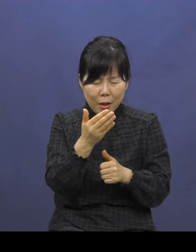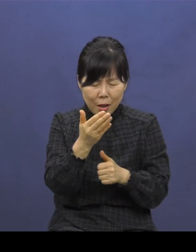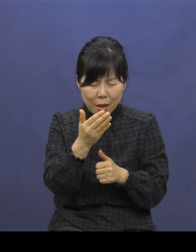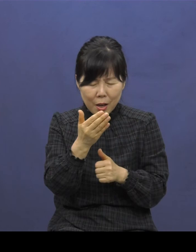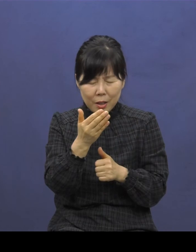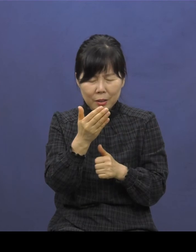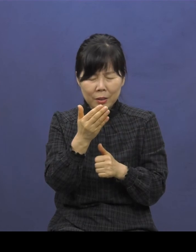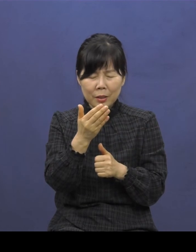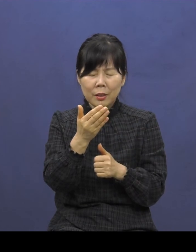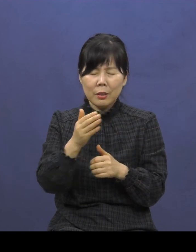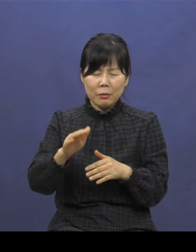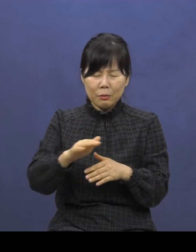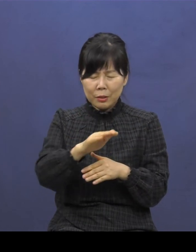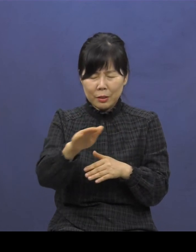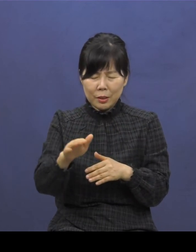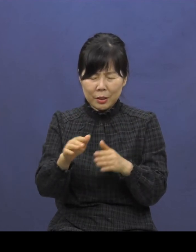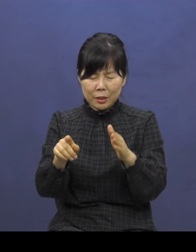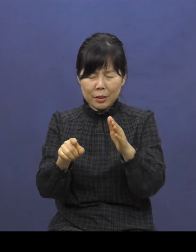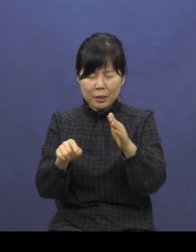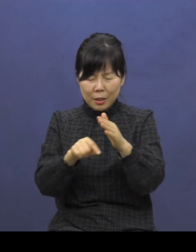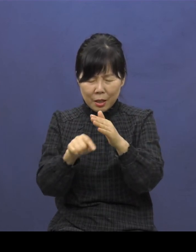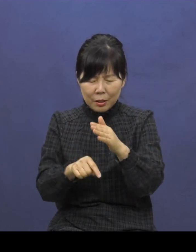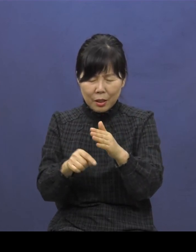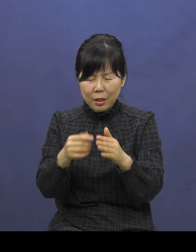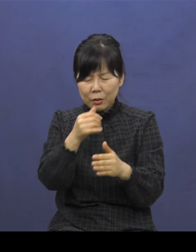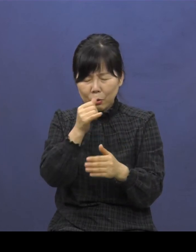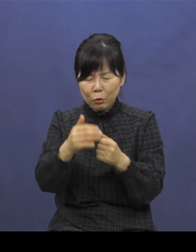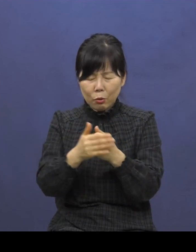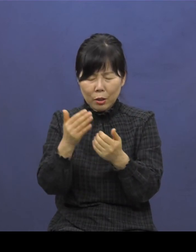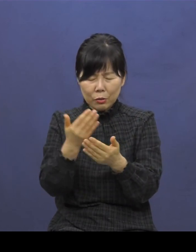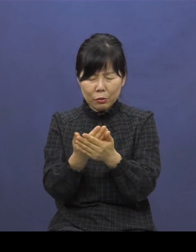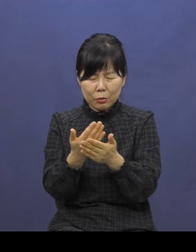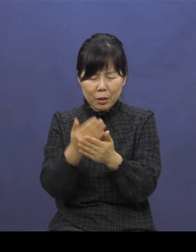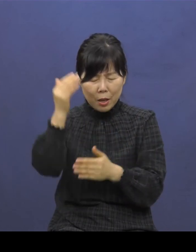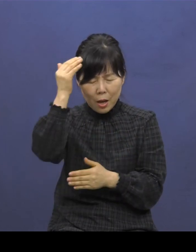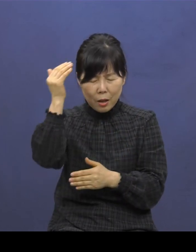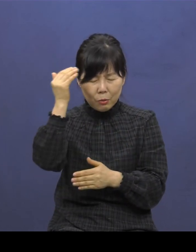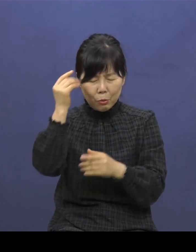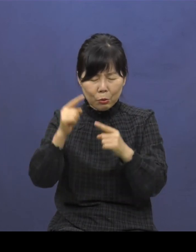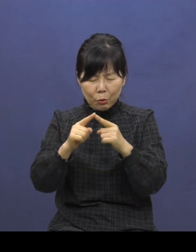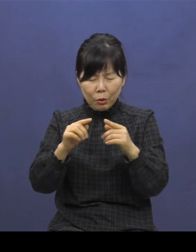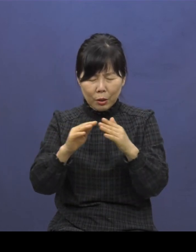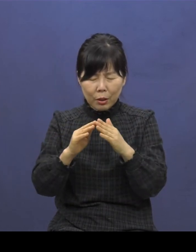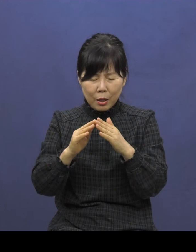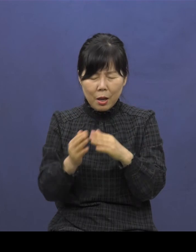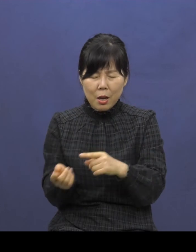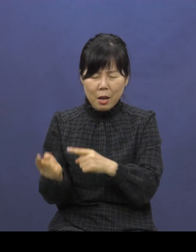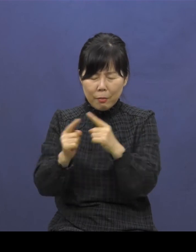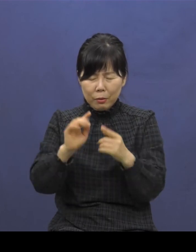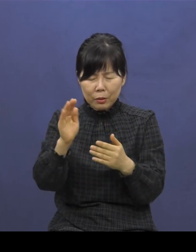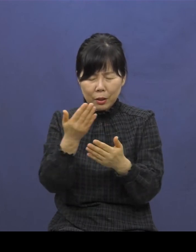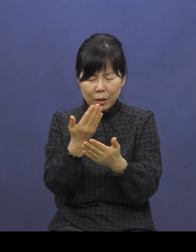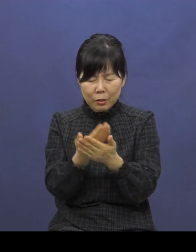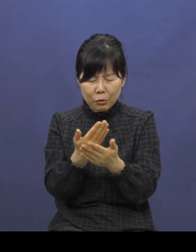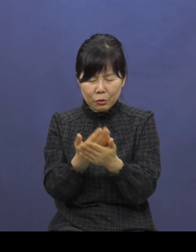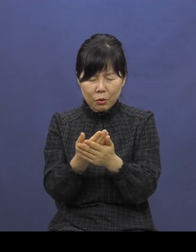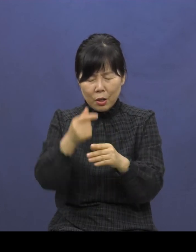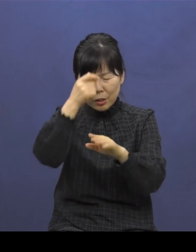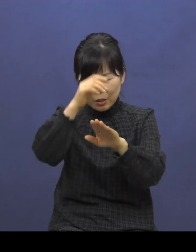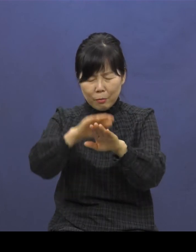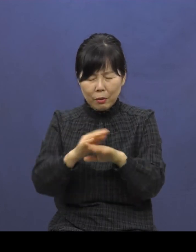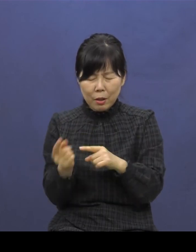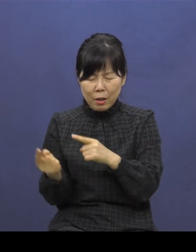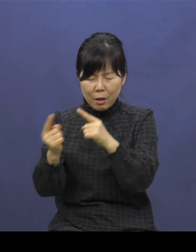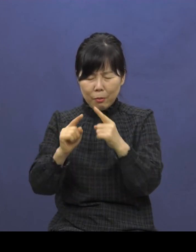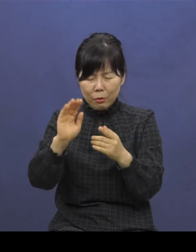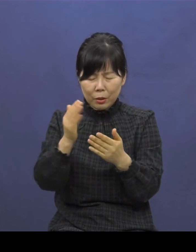역사들이 우리 사랑하는 지들 가운데 있기도 하시고 이 민족 가운데 있게 하여 주시옵소서. 이를 통해서 한국교회가 살아나게 하여 주시옵소서. 예배가